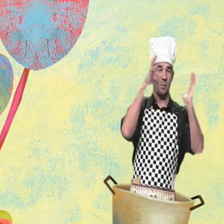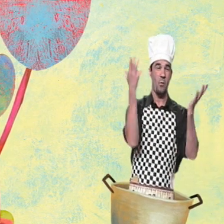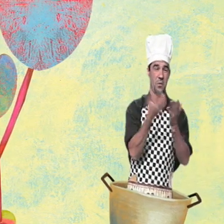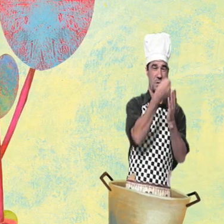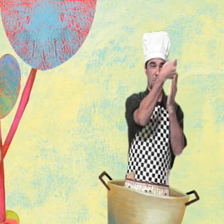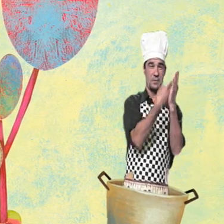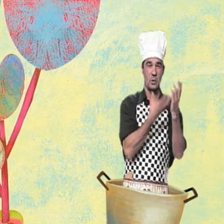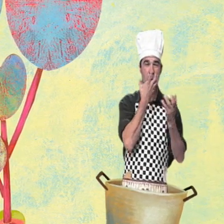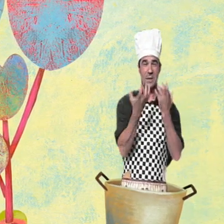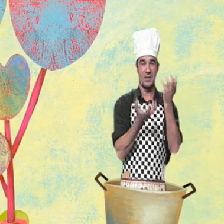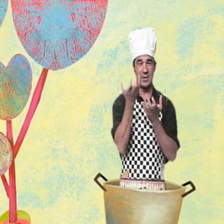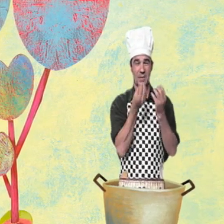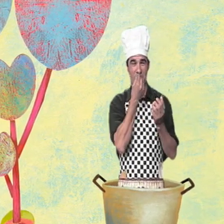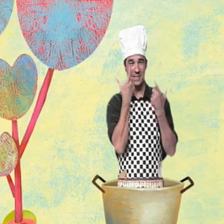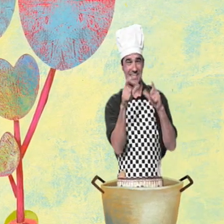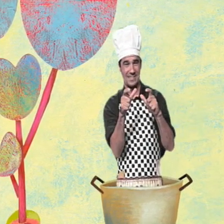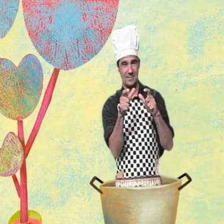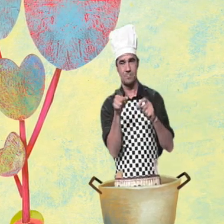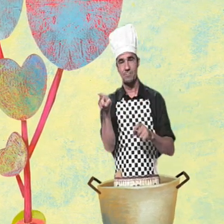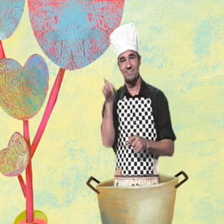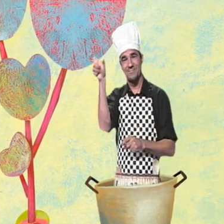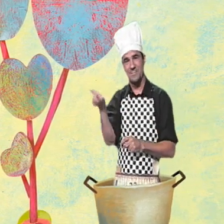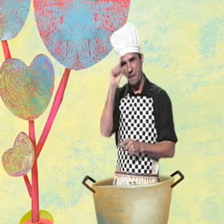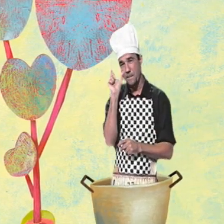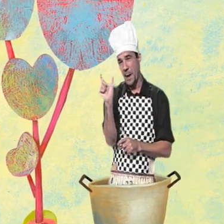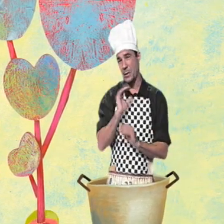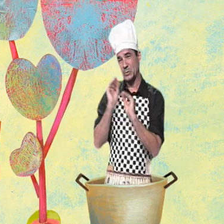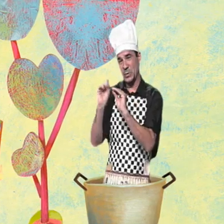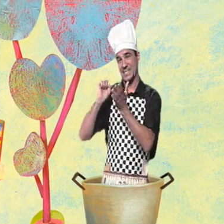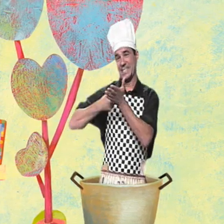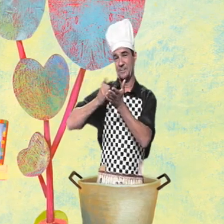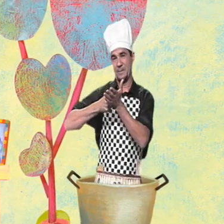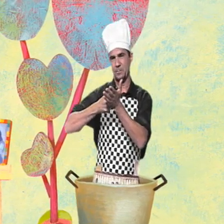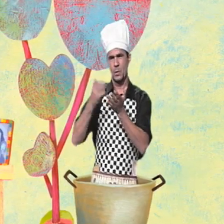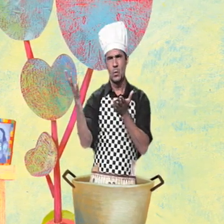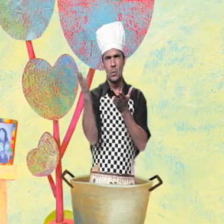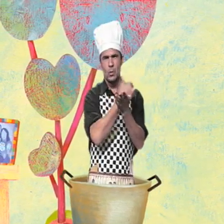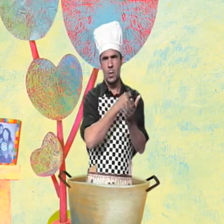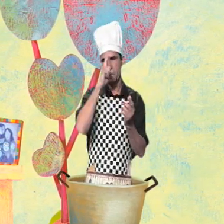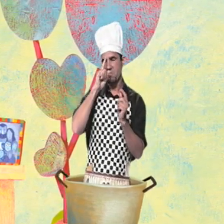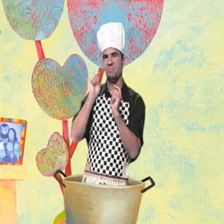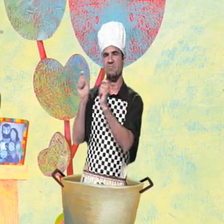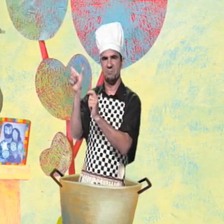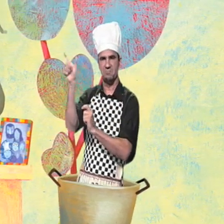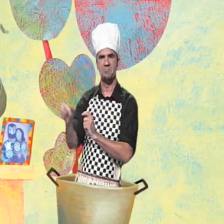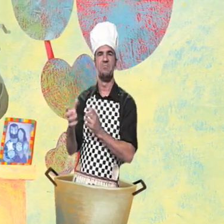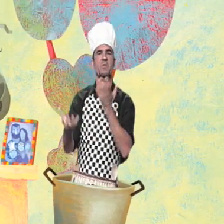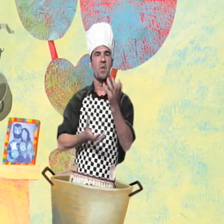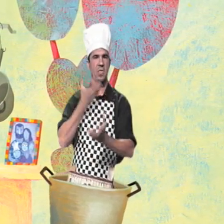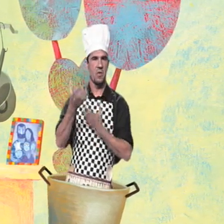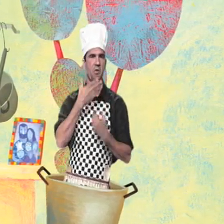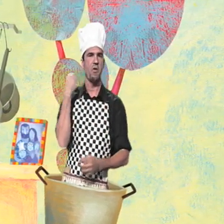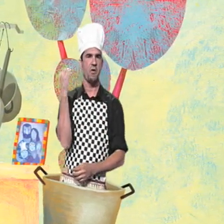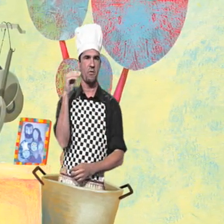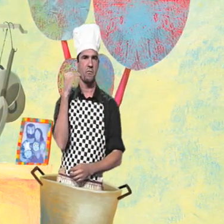Els receptaris del món van recollir les paraules d'en Xim. Tothom deia que en Xim era un